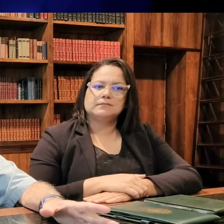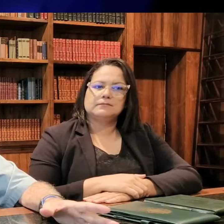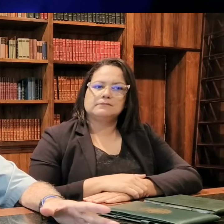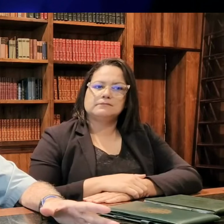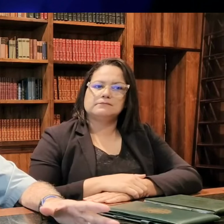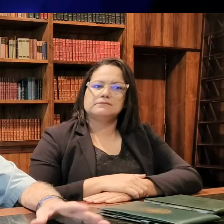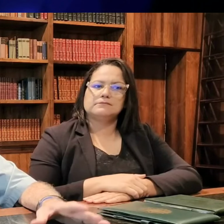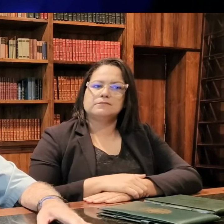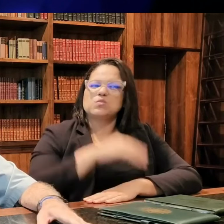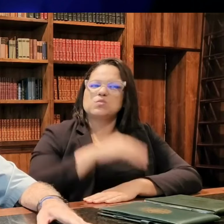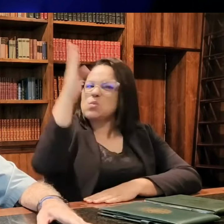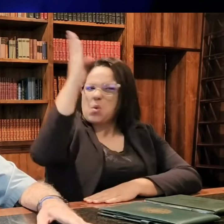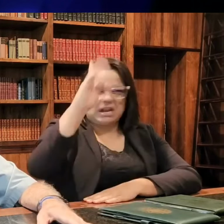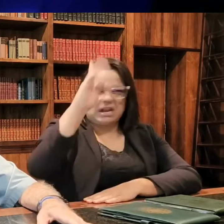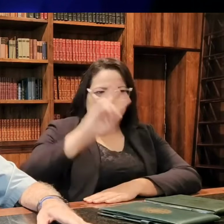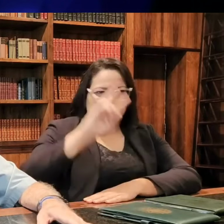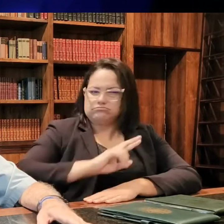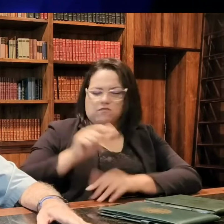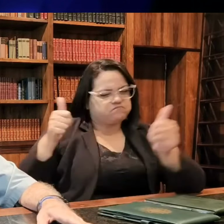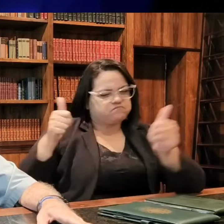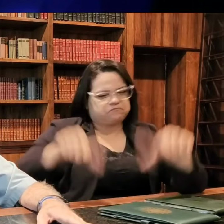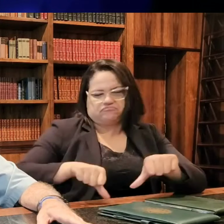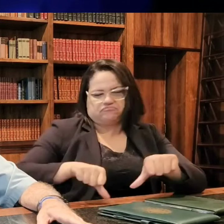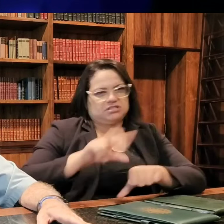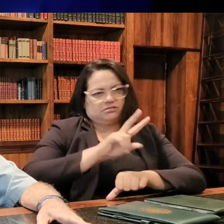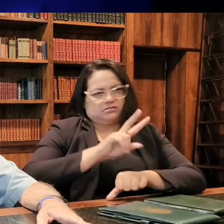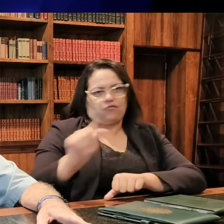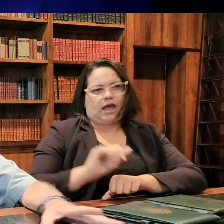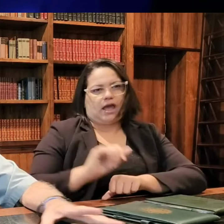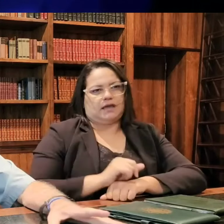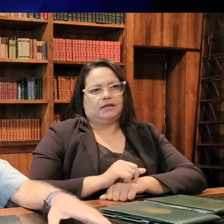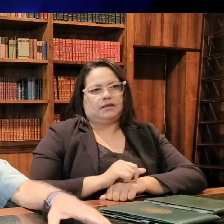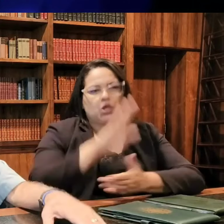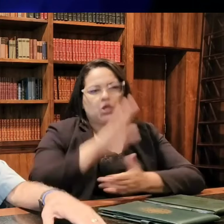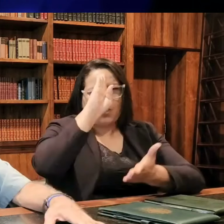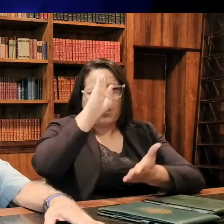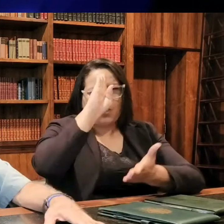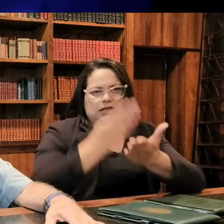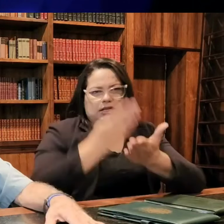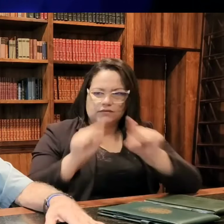né, nesse desfecho do não retorno,